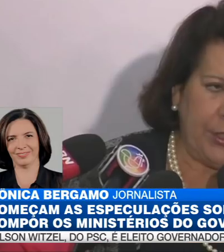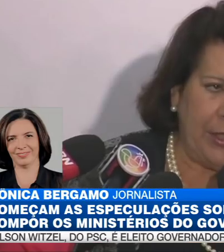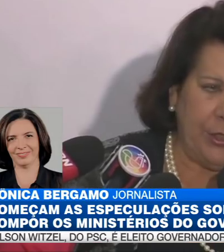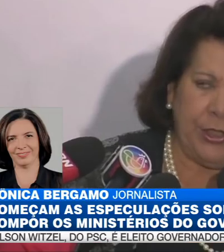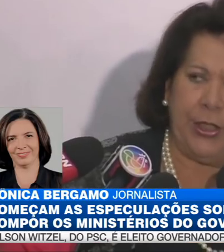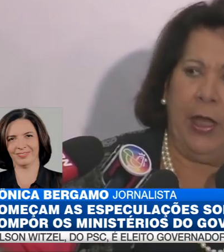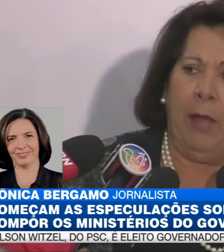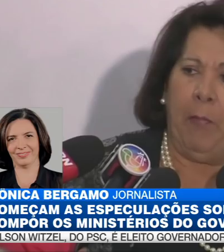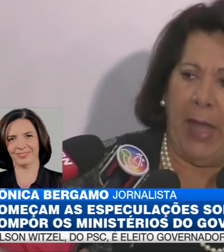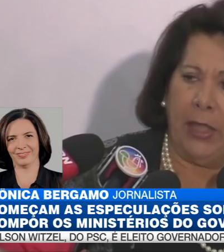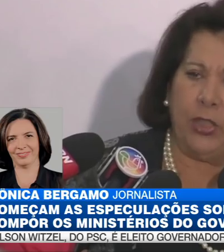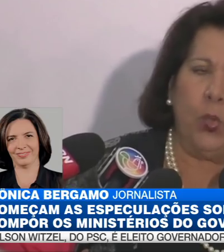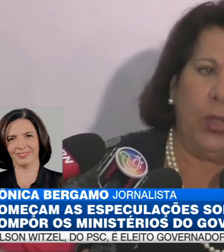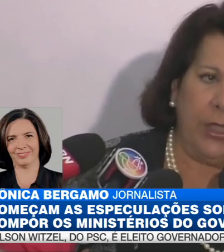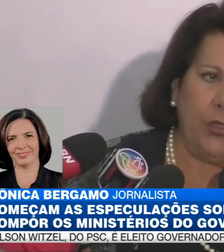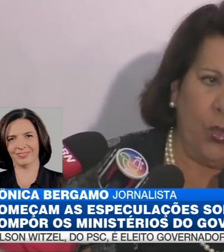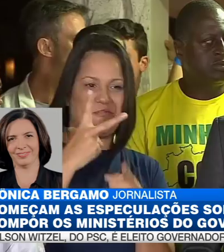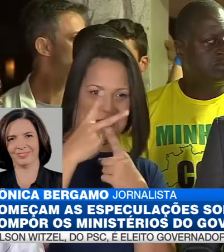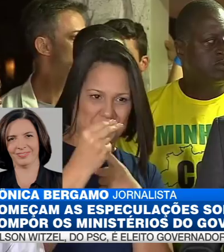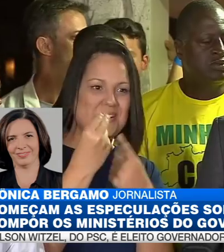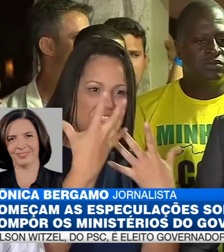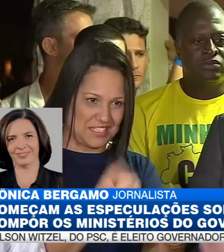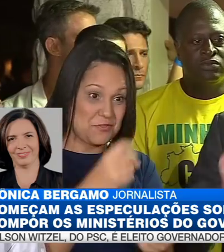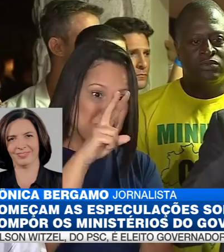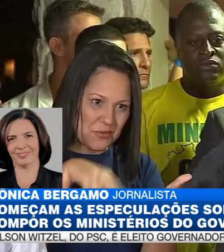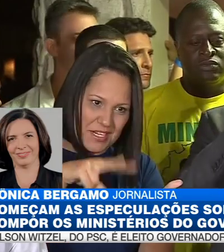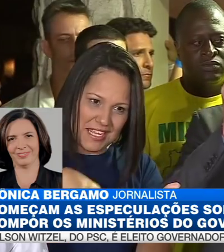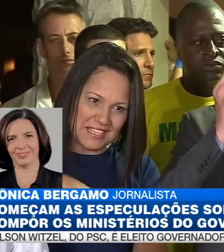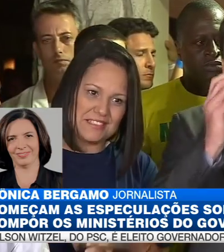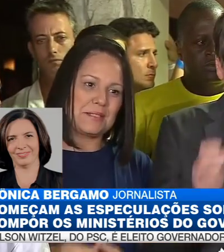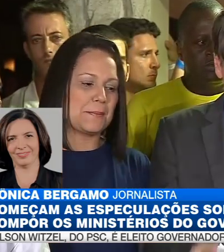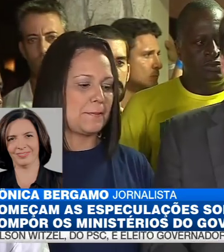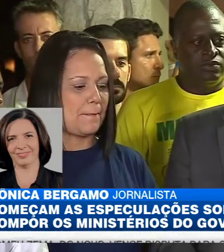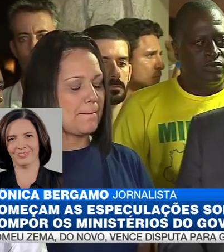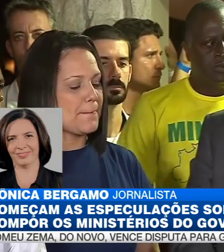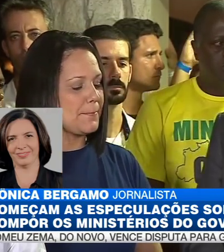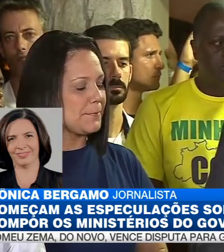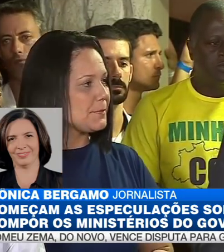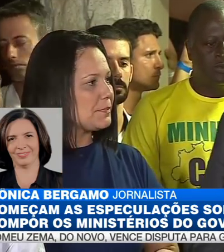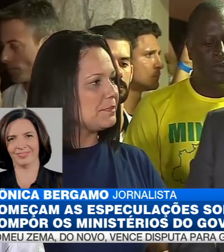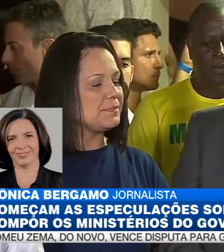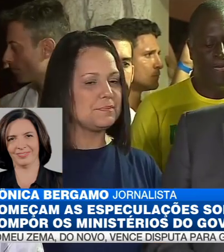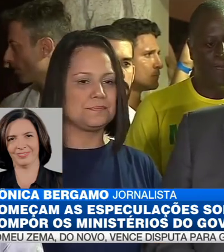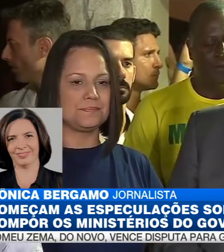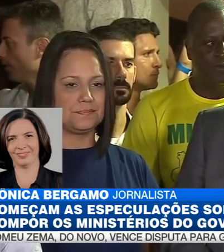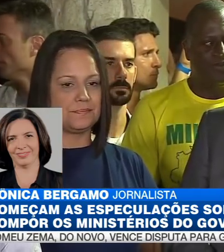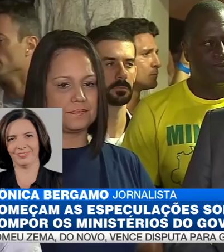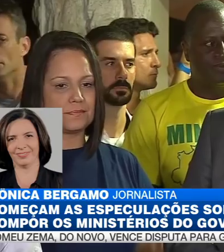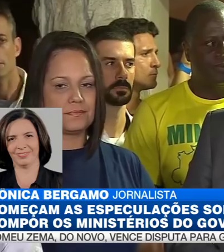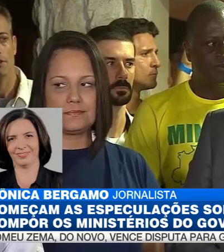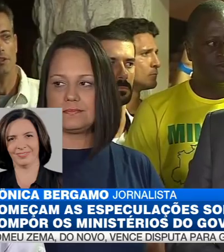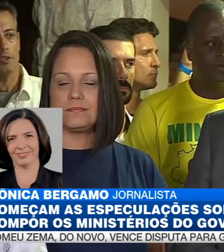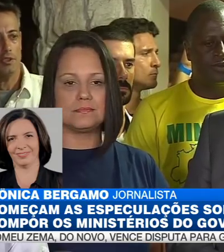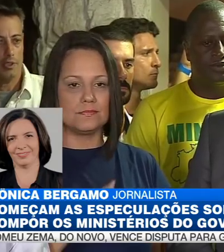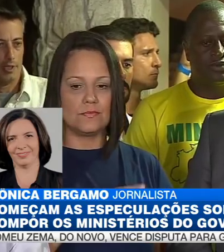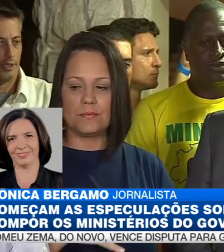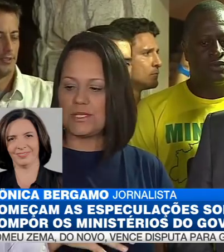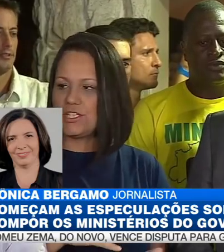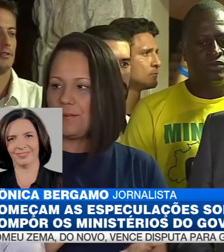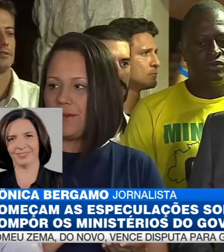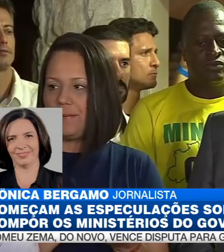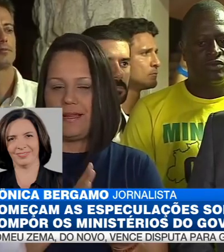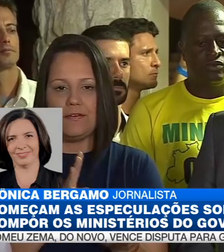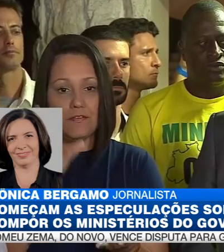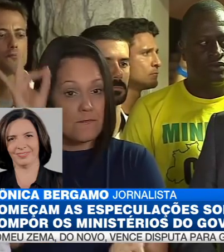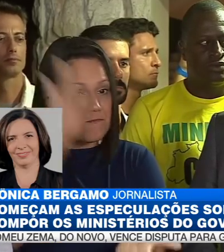uma certa preocupação esse radicalismo do país. 5 meses depois, reta final da campanha, Bolsonaro quase ganhando, a ministra Eliana Calmon